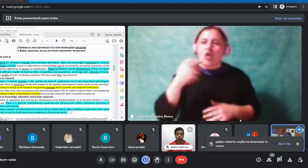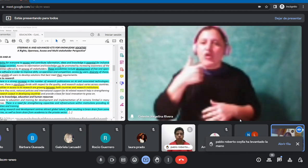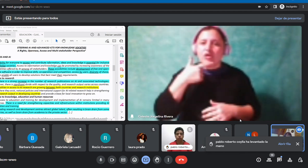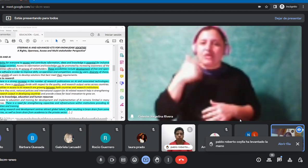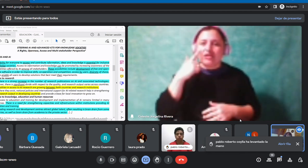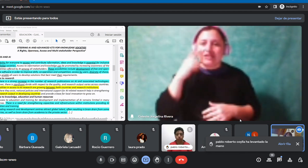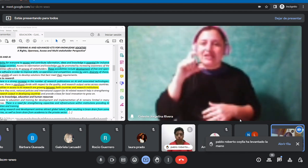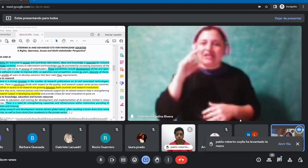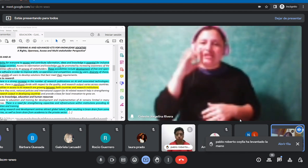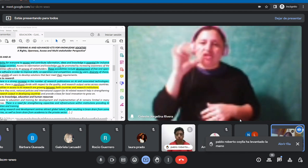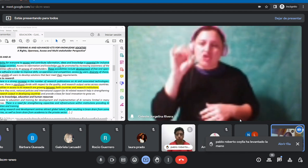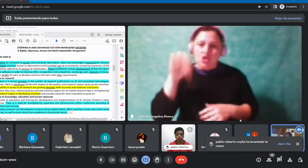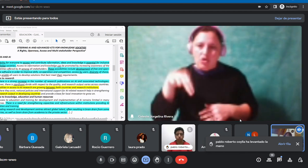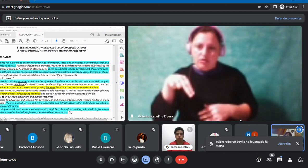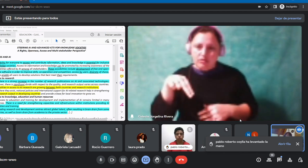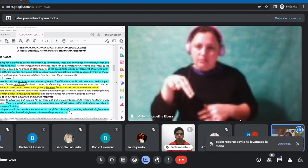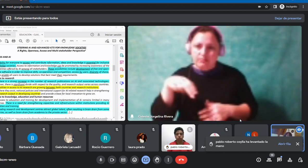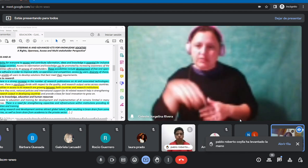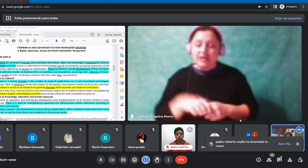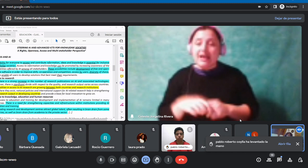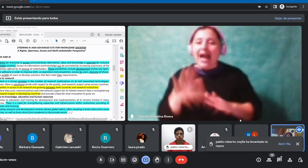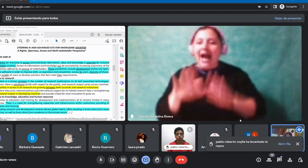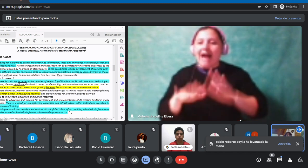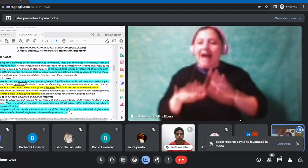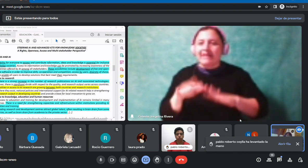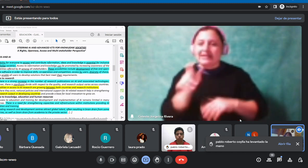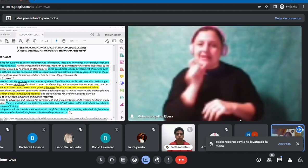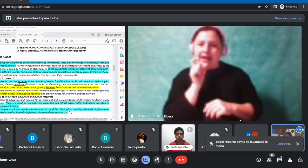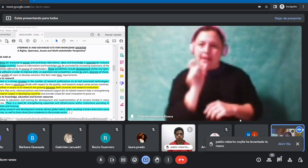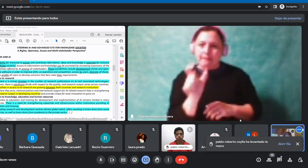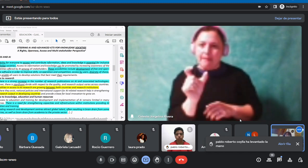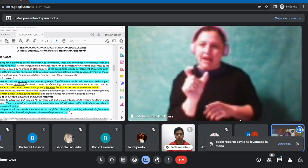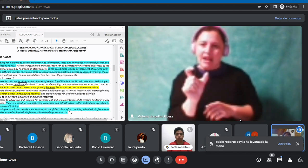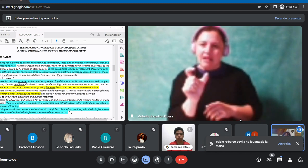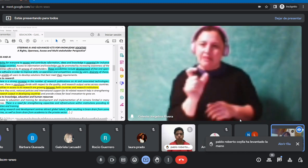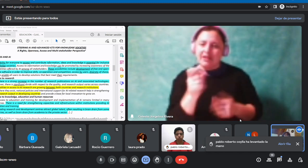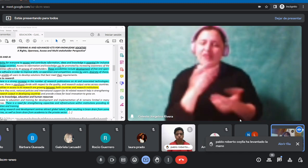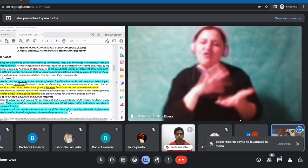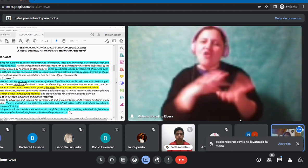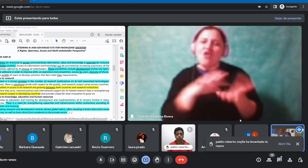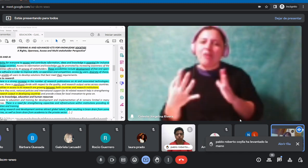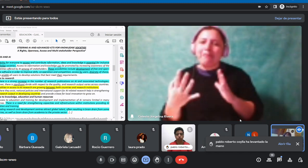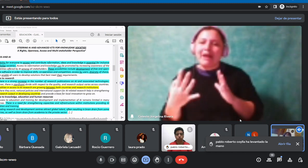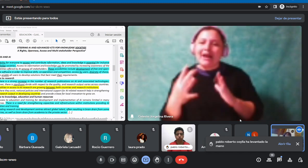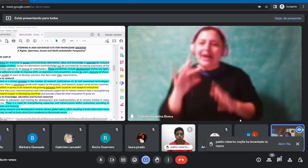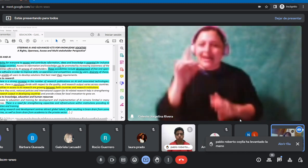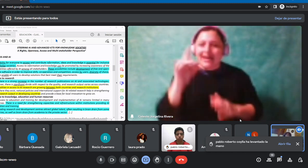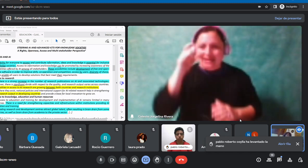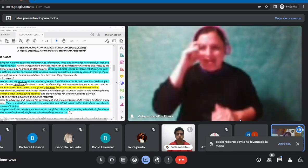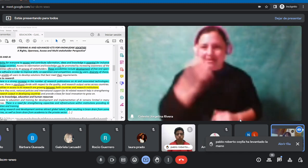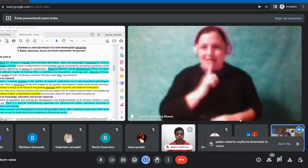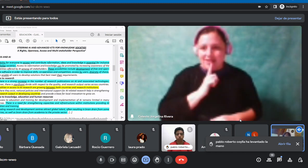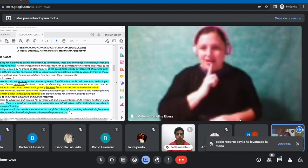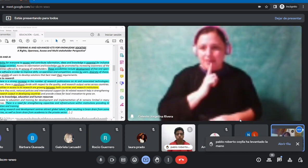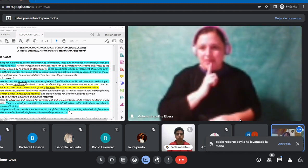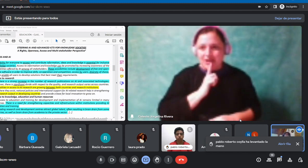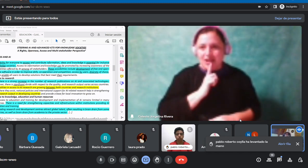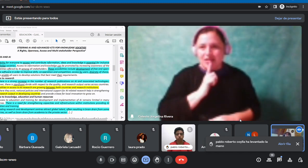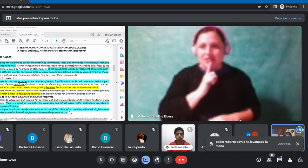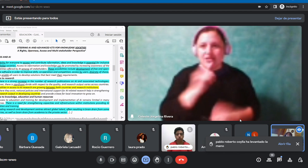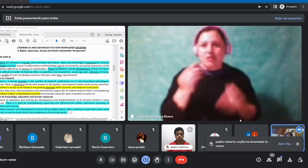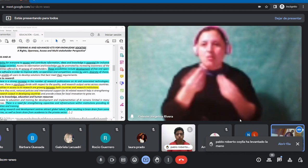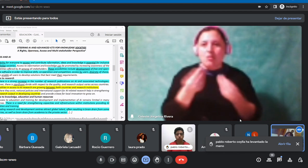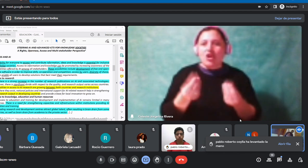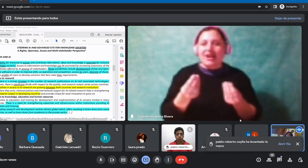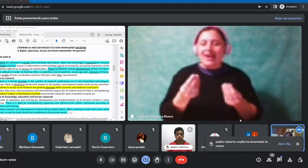Y siempre que hay una de esas palabras, es un determinante. ¿Por qué? Porque cuando está su, tiene que